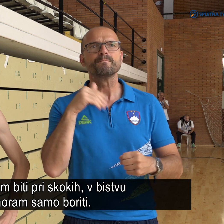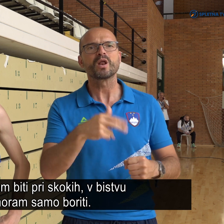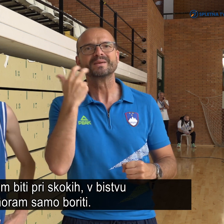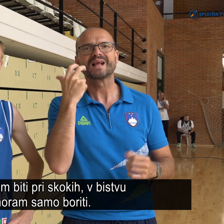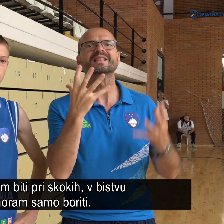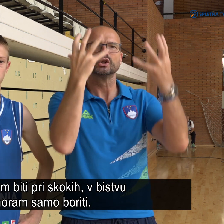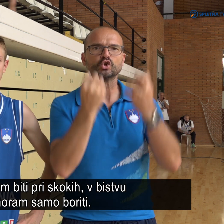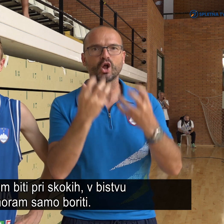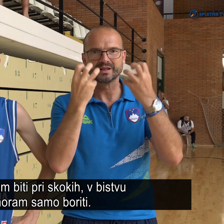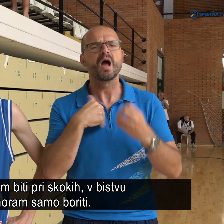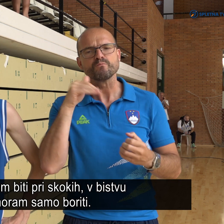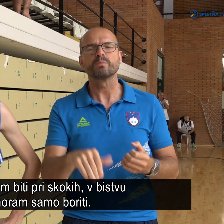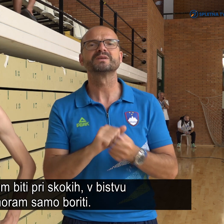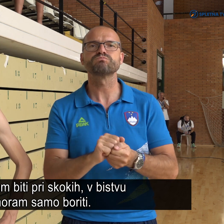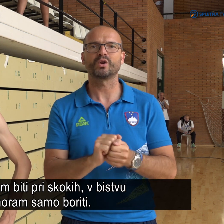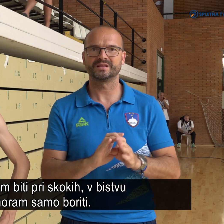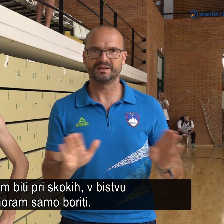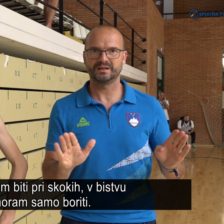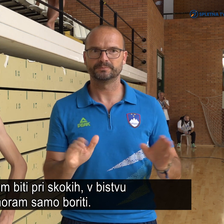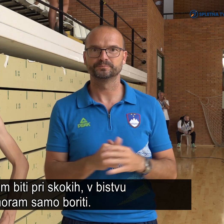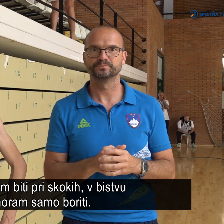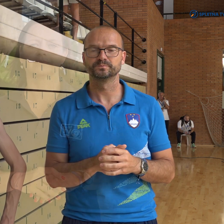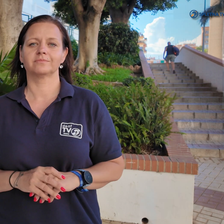moram sam boriti. I just need to clear my head.